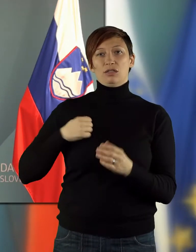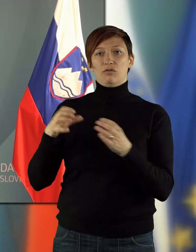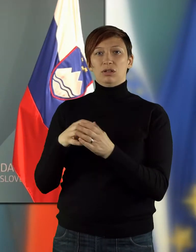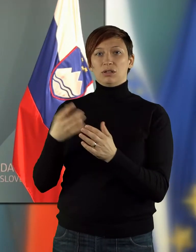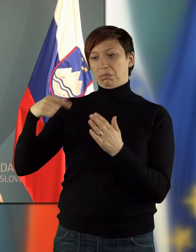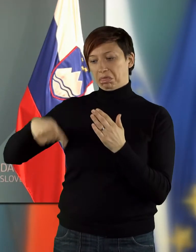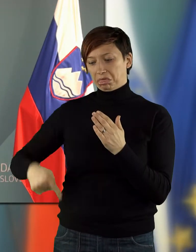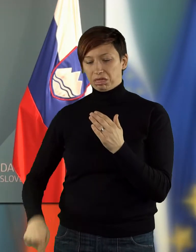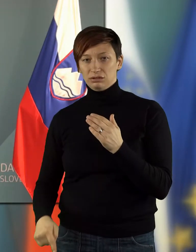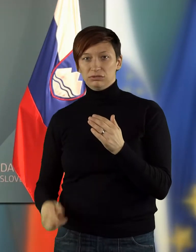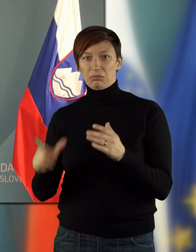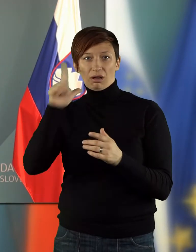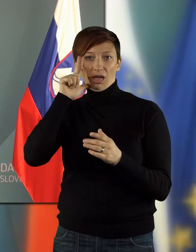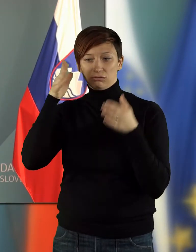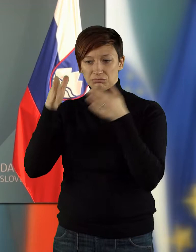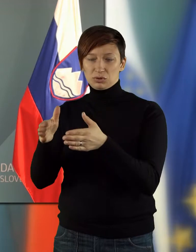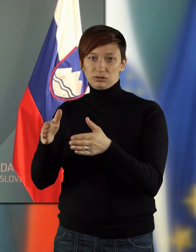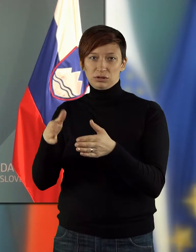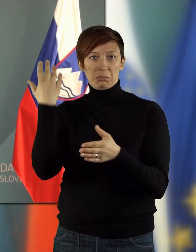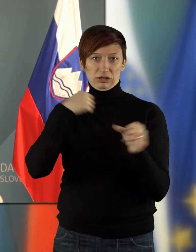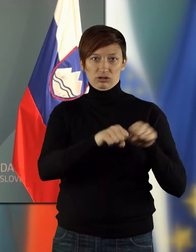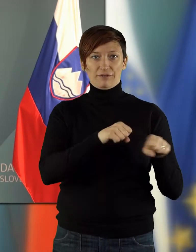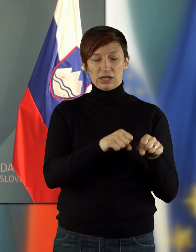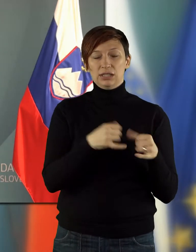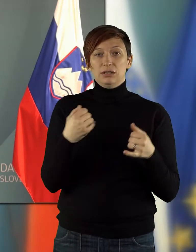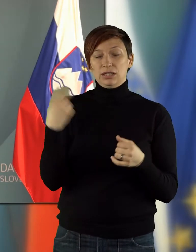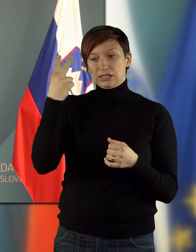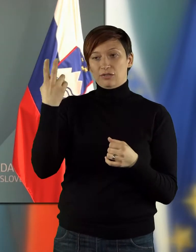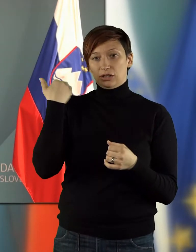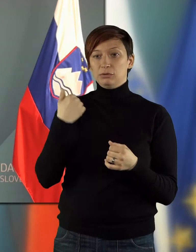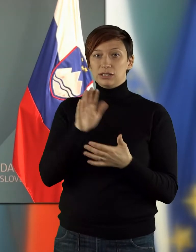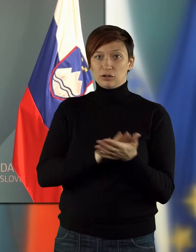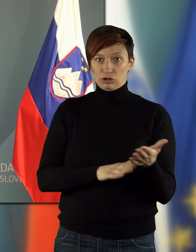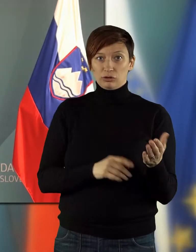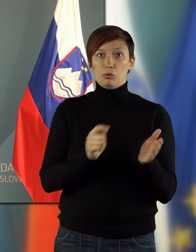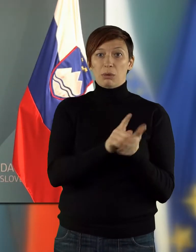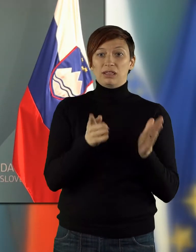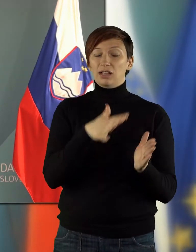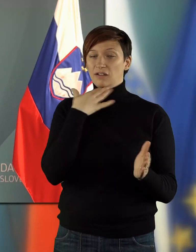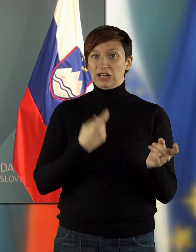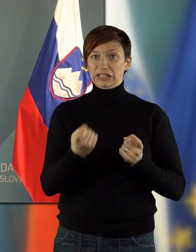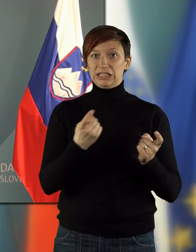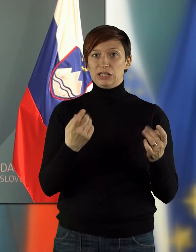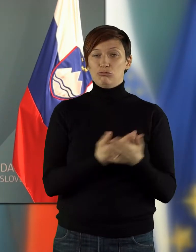da vojska je bila daleč od tega, da bi bila v osrednja pozornost in zato smo seveda bili pred velikim izzivom